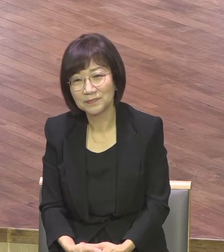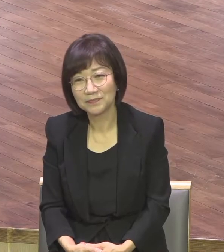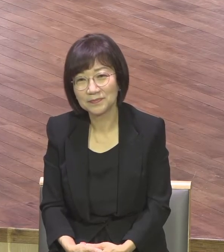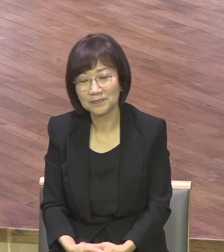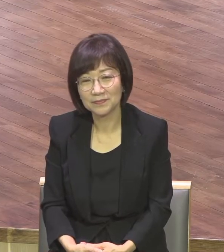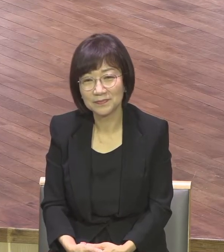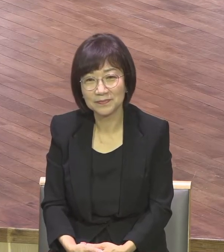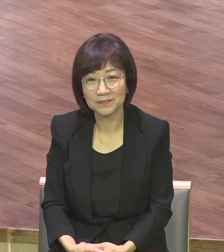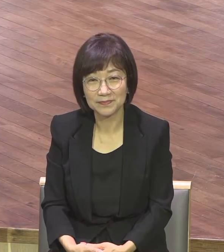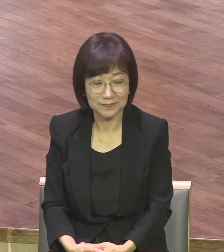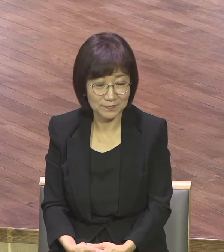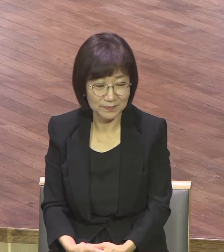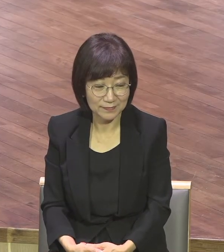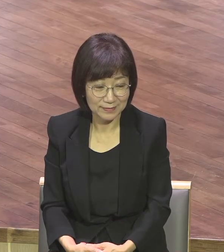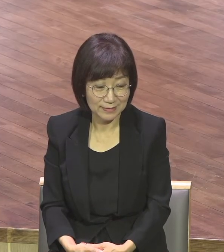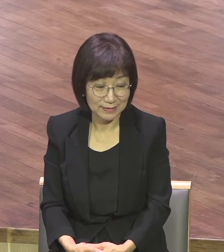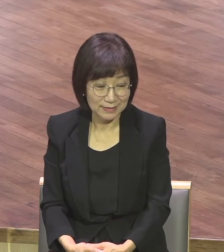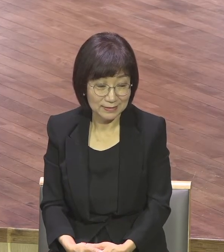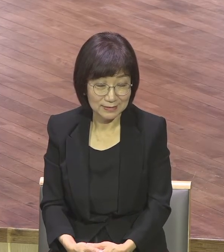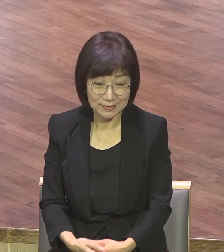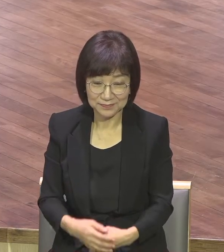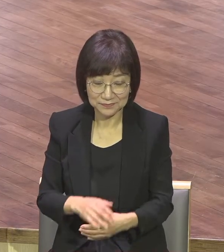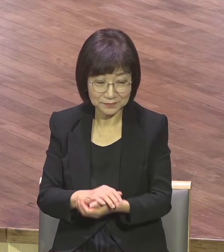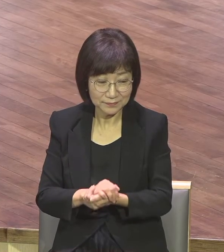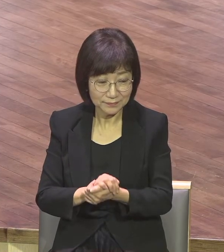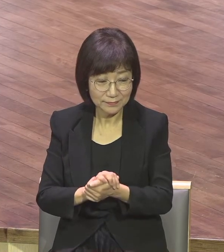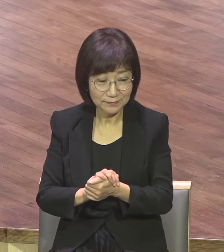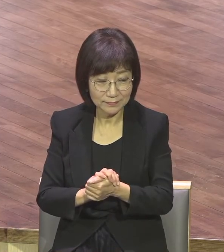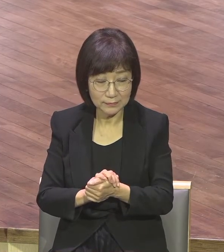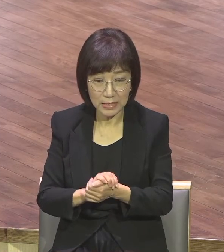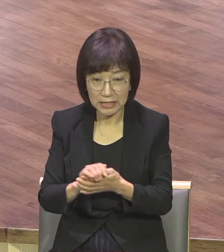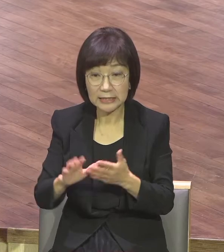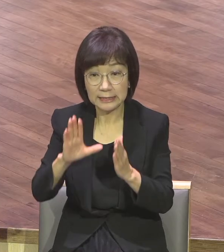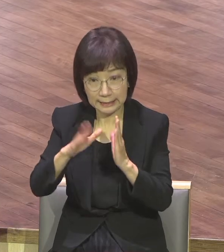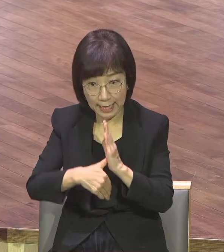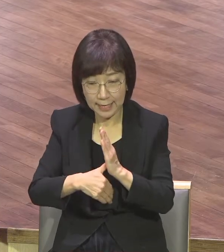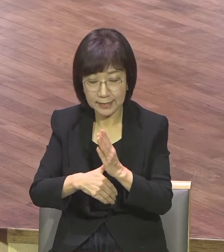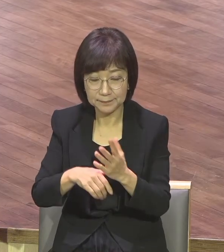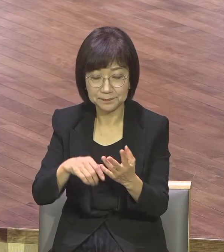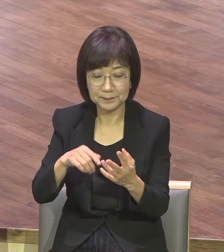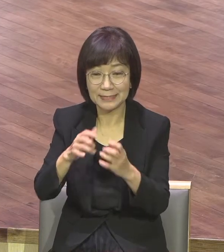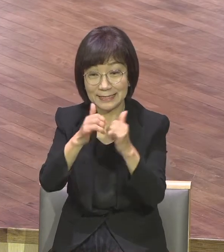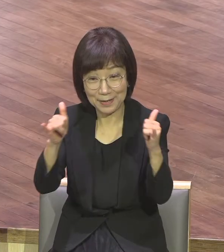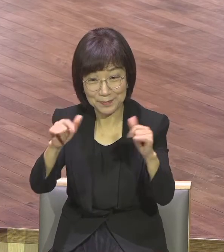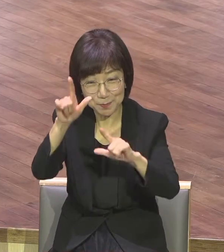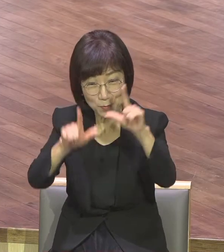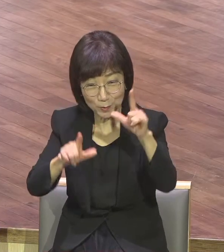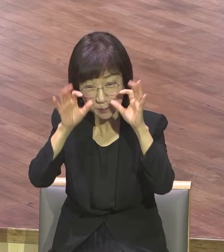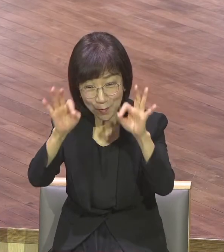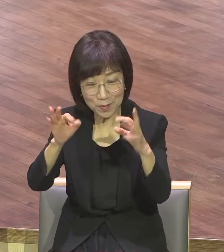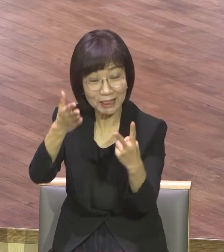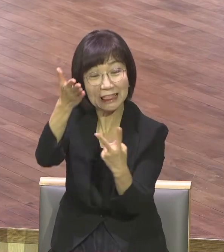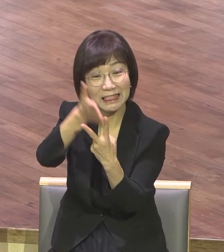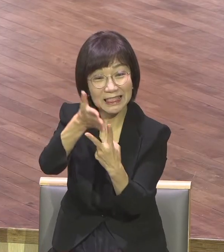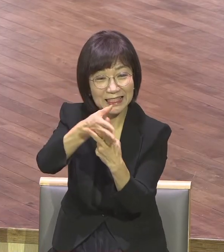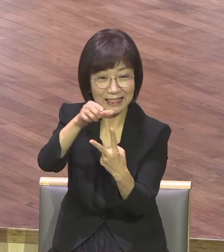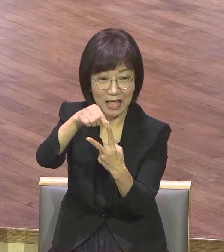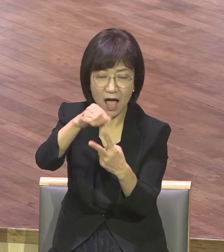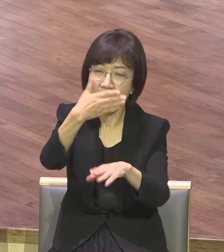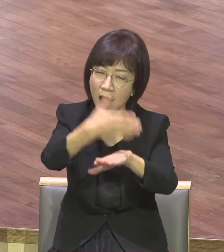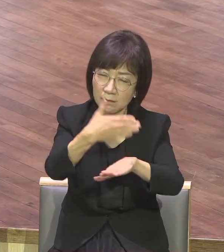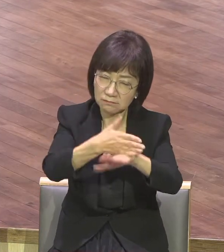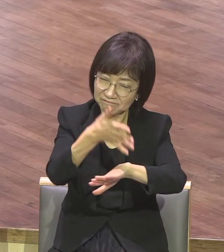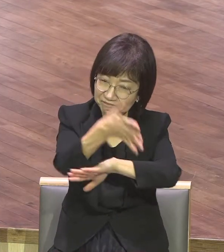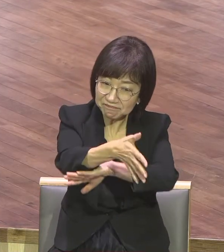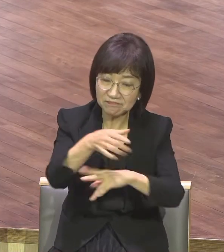감사의 거리, 여기서 감사의 삶이냐 불평의 삶이냐로 쫙 갈라집니다.